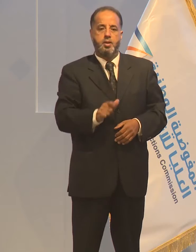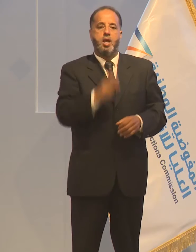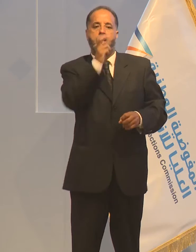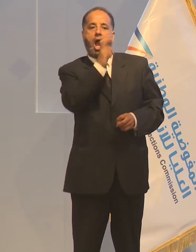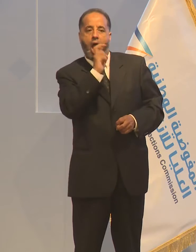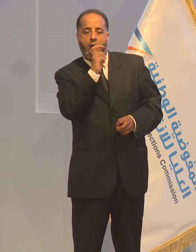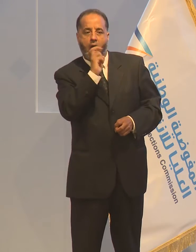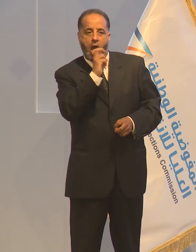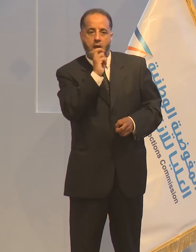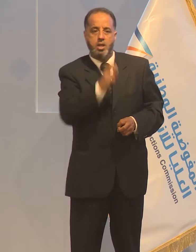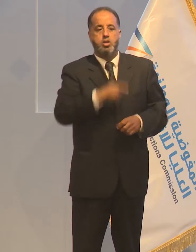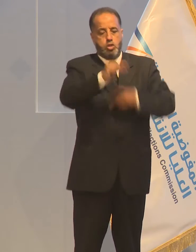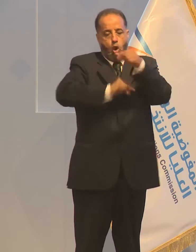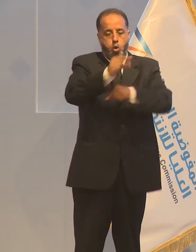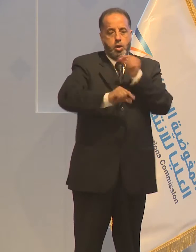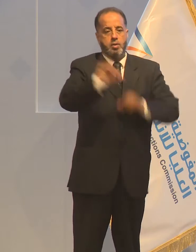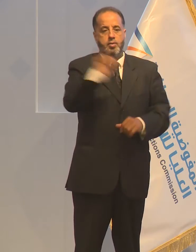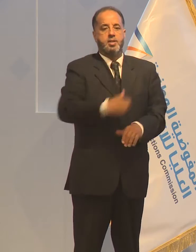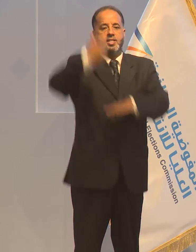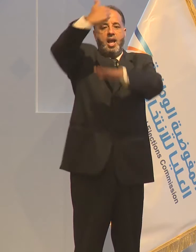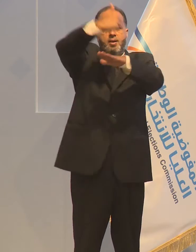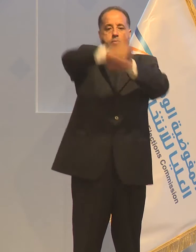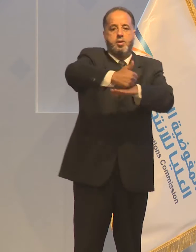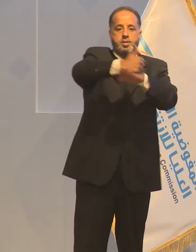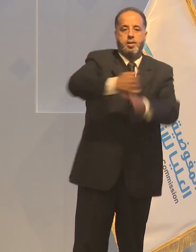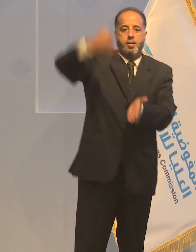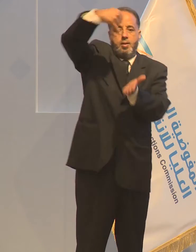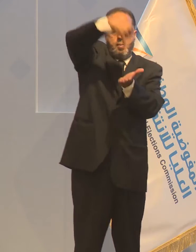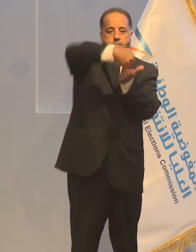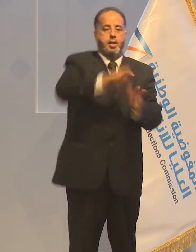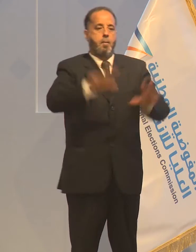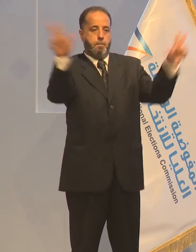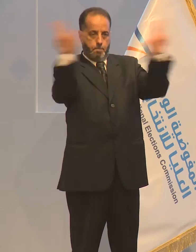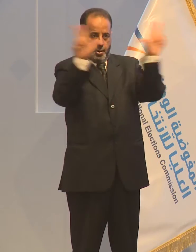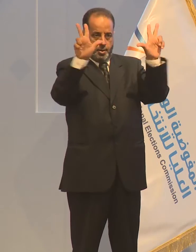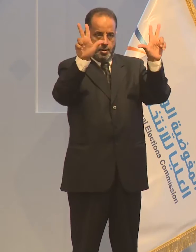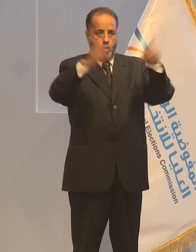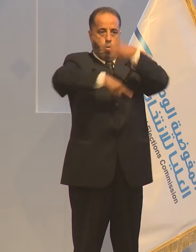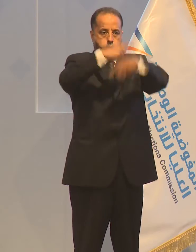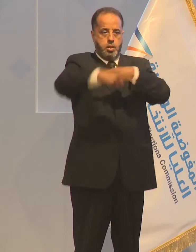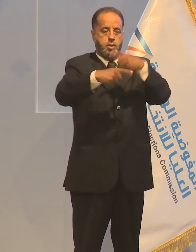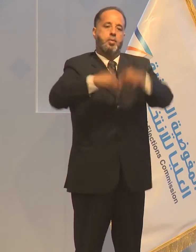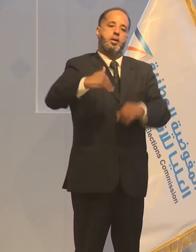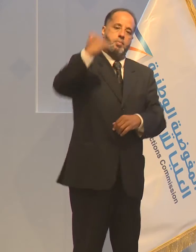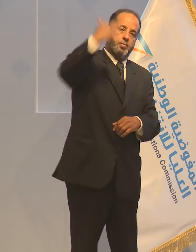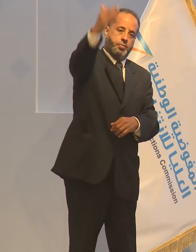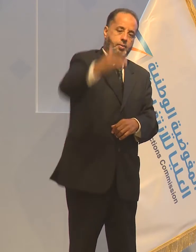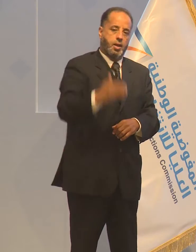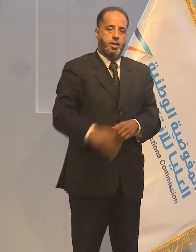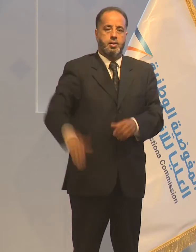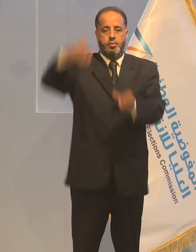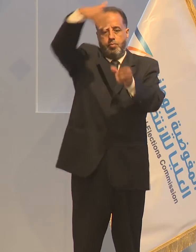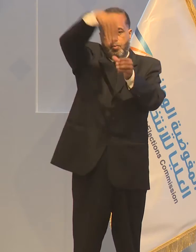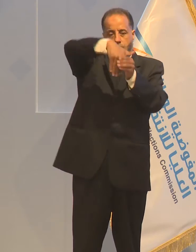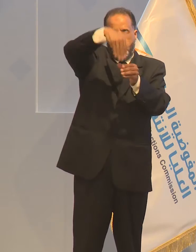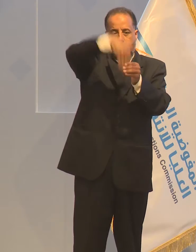التقارير تصدر بشكل دوري، ومنها نؤسس إلى مركز لرصد إعلامي يستمر في المستقبل حتى بعد العملية الانتخابية.